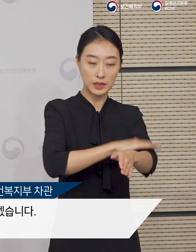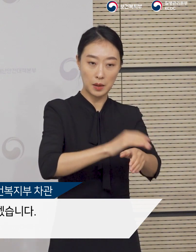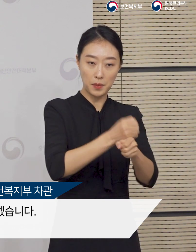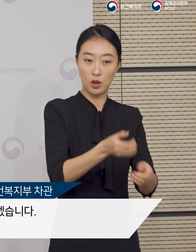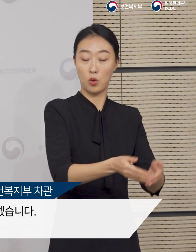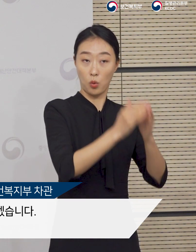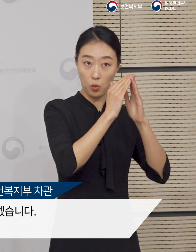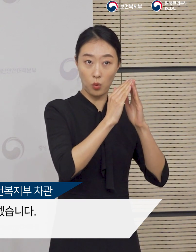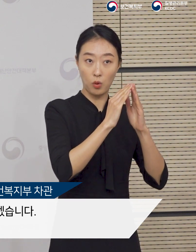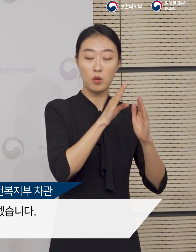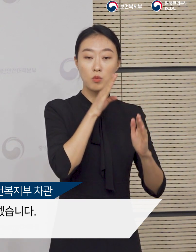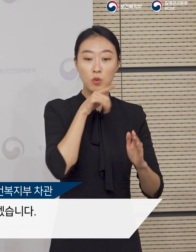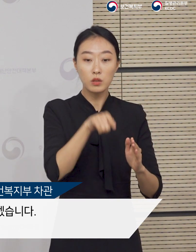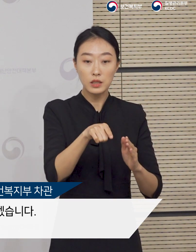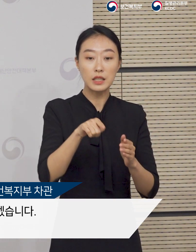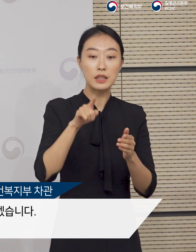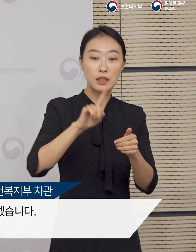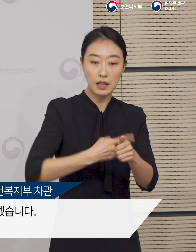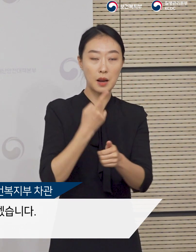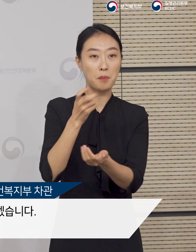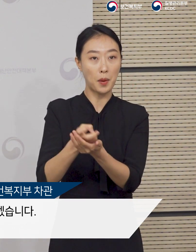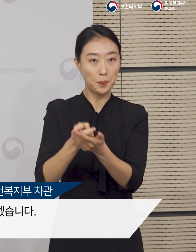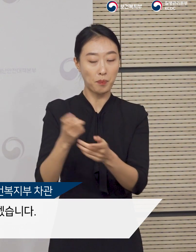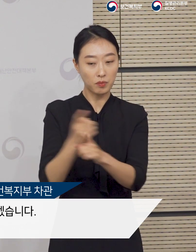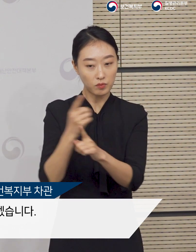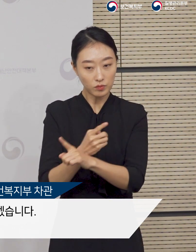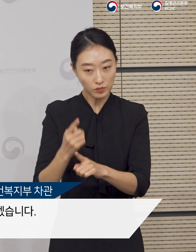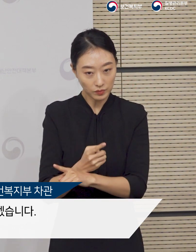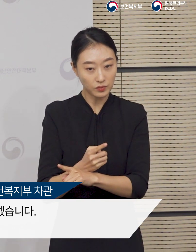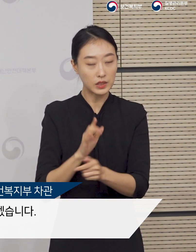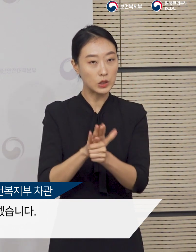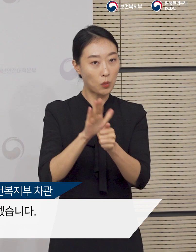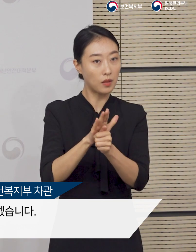개선과 지원 방안 발굴 협의도 진행하도록 하겠습니다.